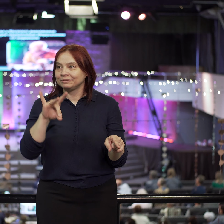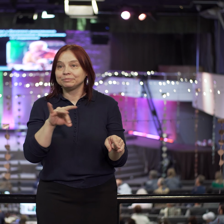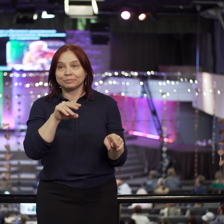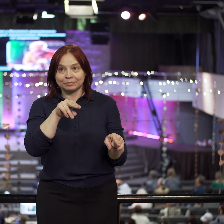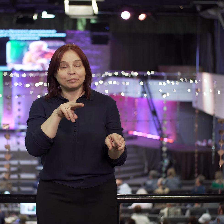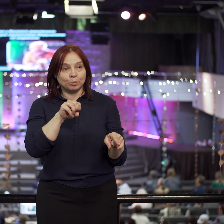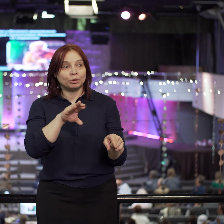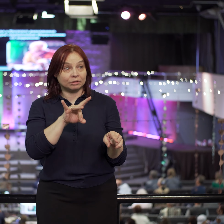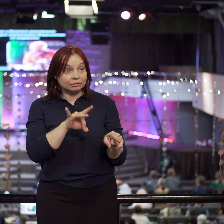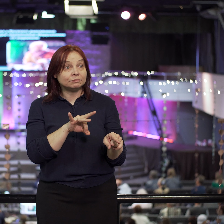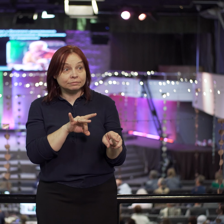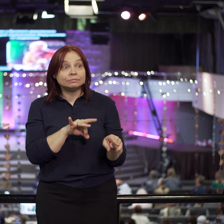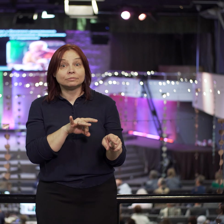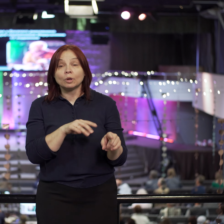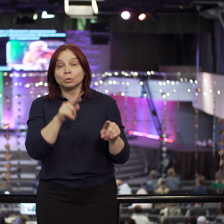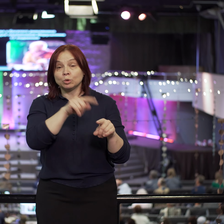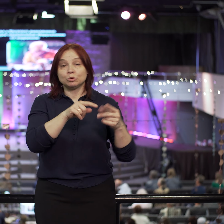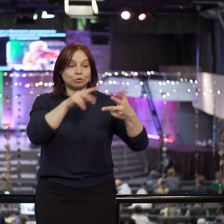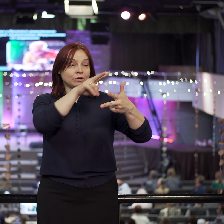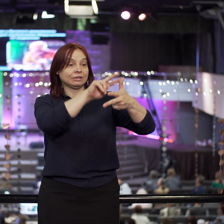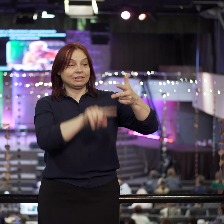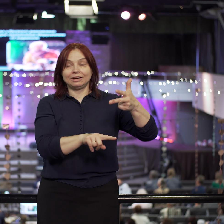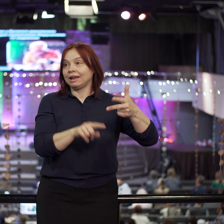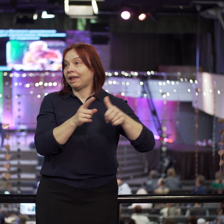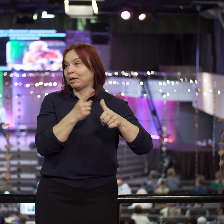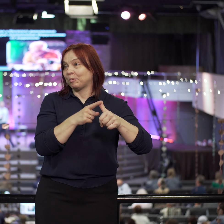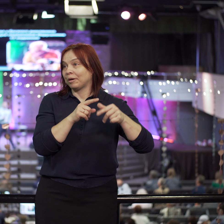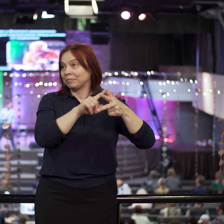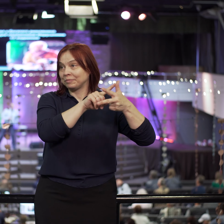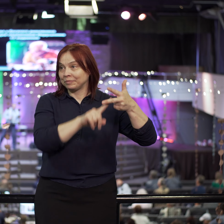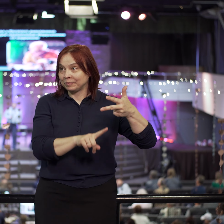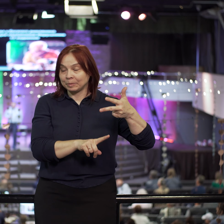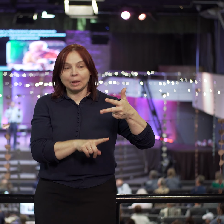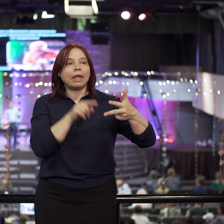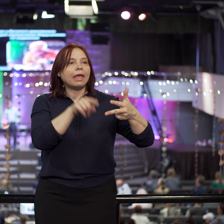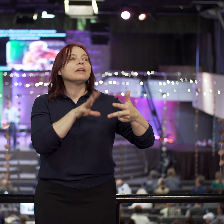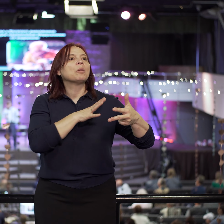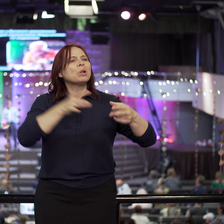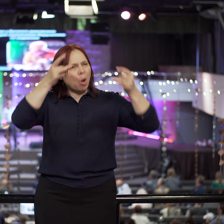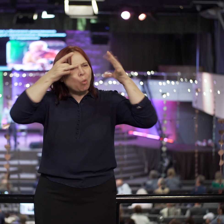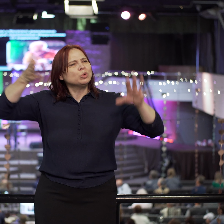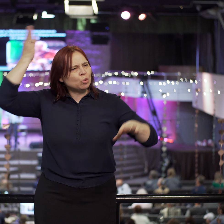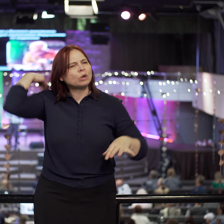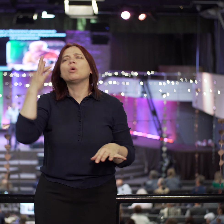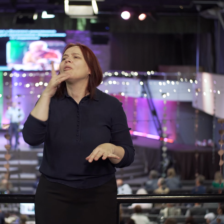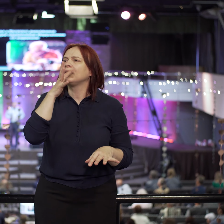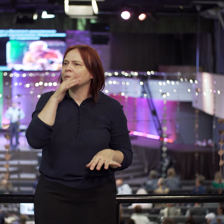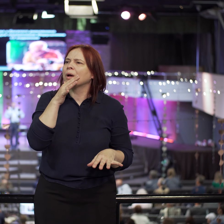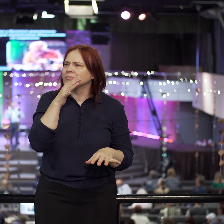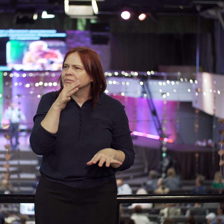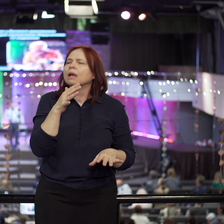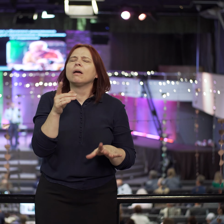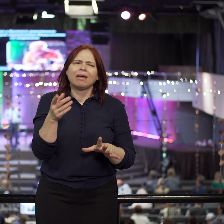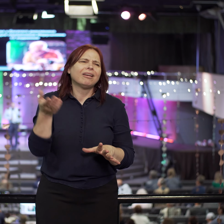И ты можешь много таких моментов найти, характерных для культуры того времени. Для них было нормально